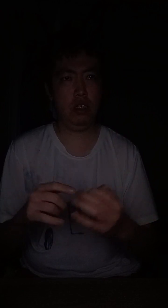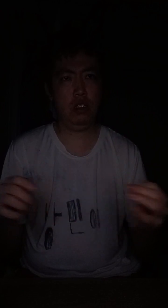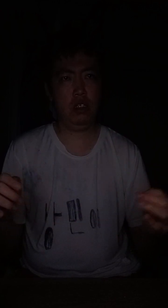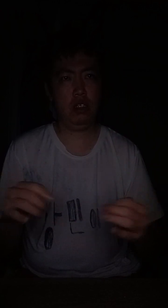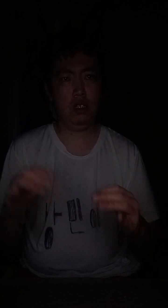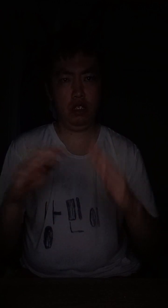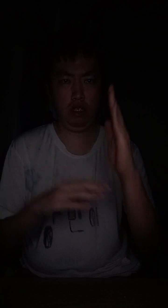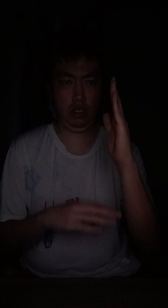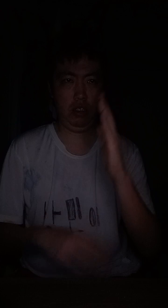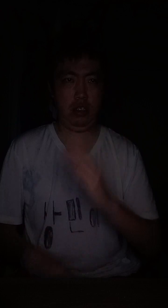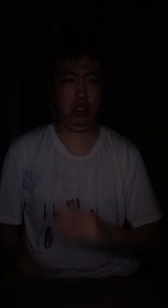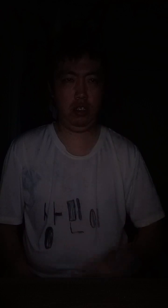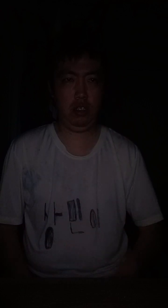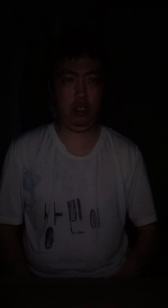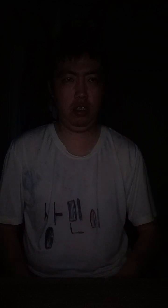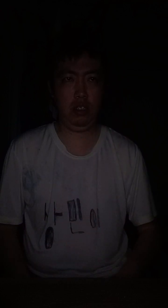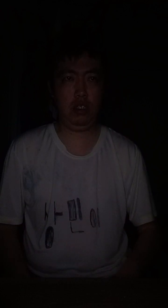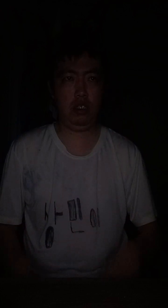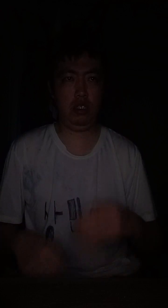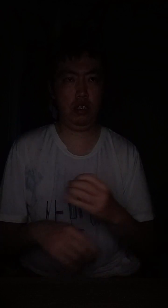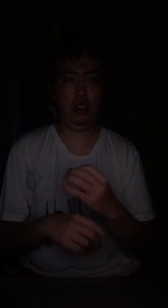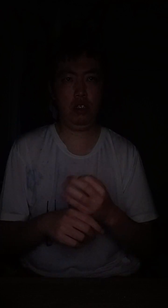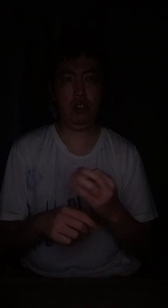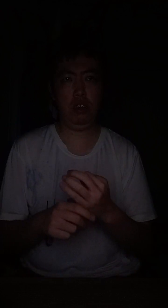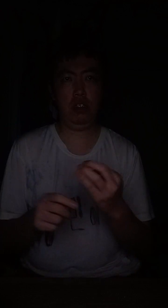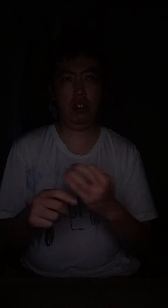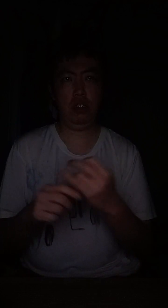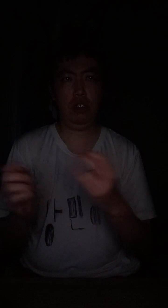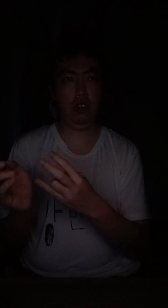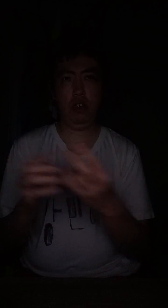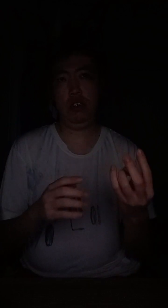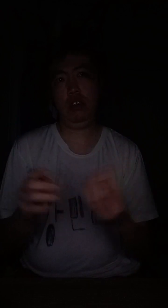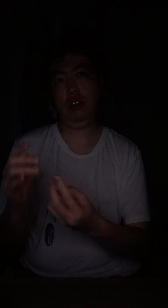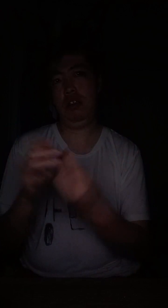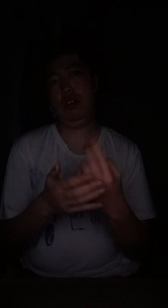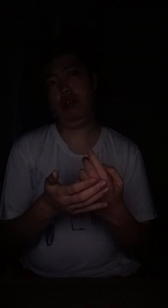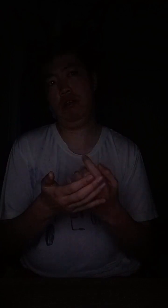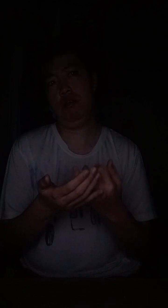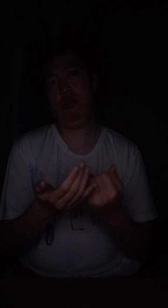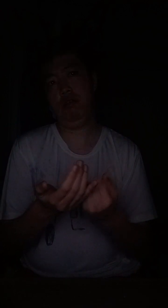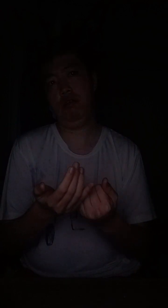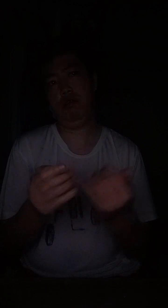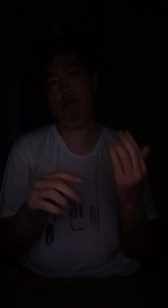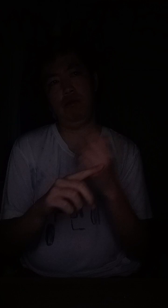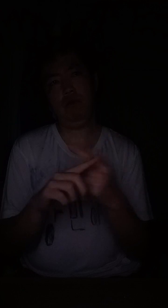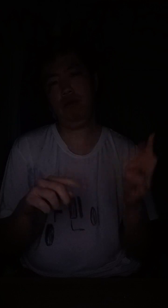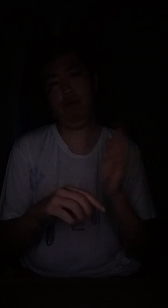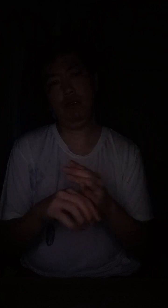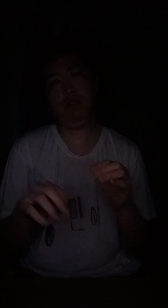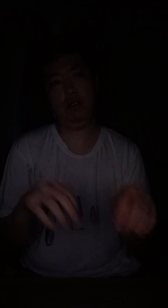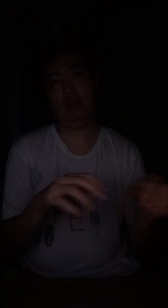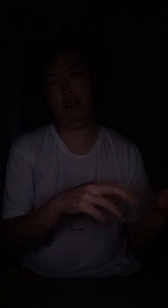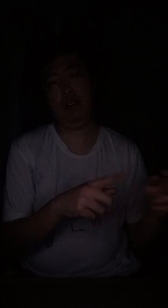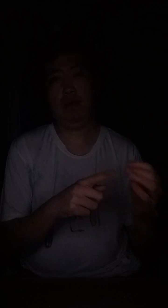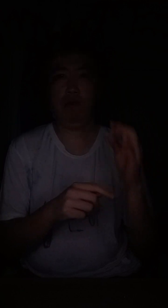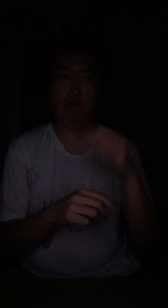섰습니다. 하지만 전임 박민 사장과 마찬가지로 임명동이 투표 없이 보도국장 등 주요 간부 인사를